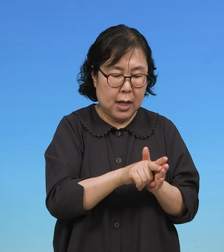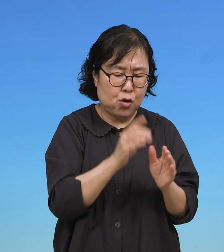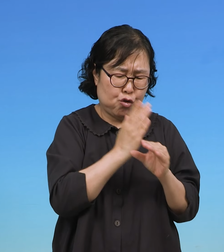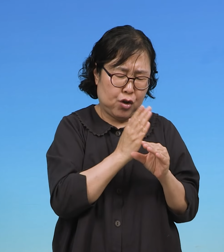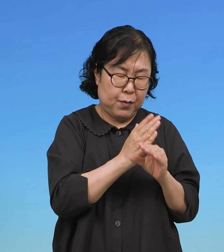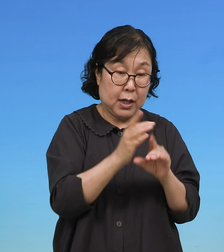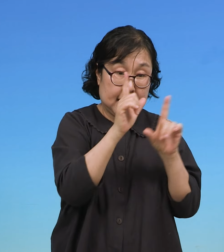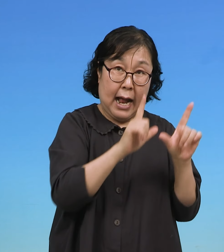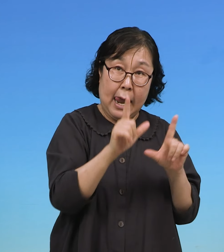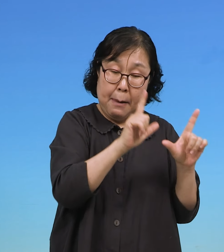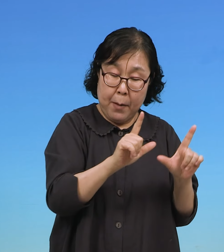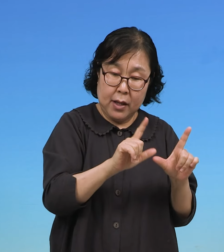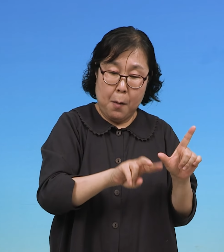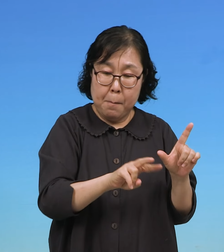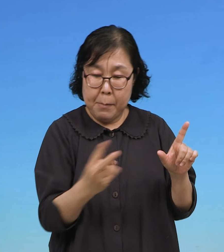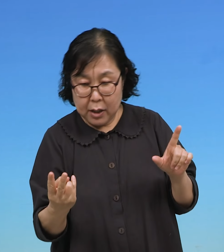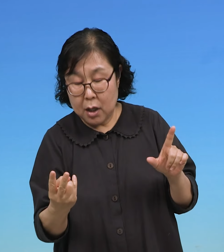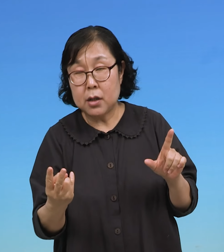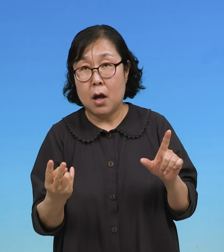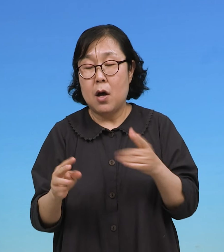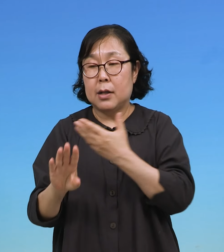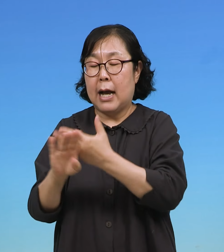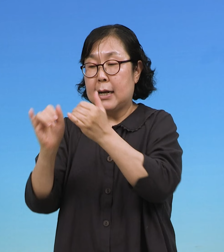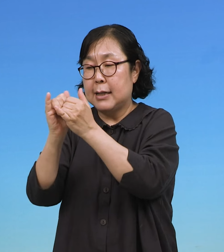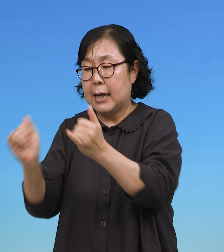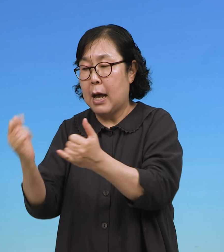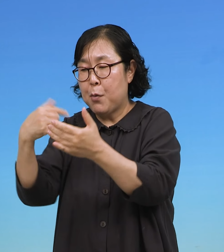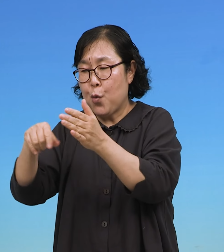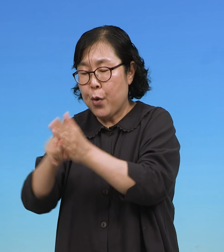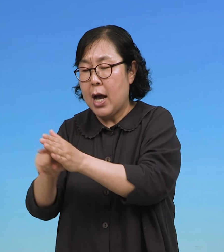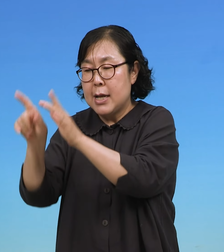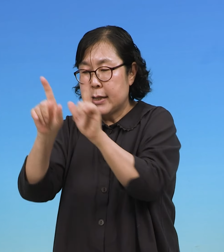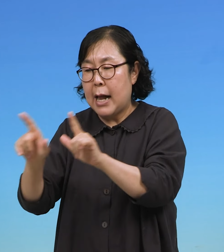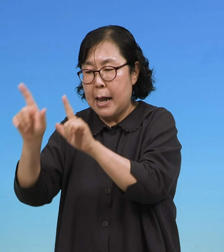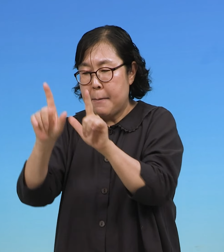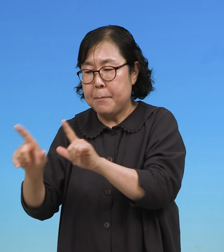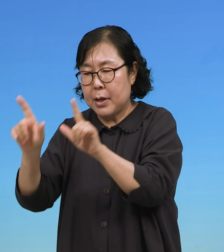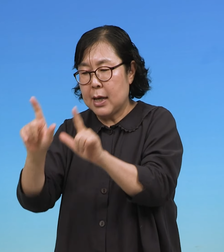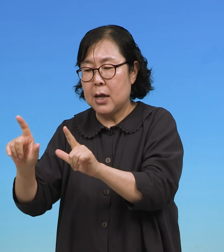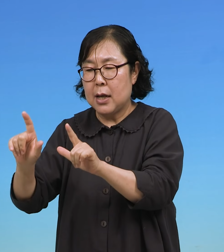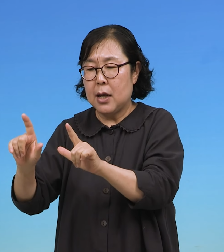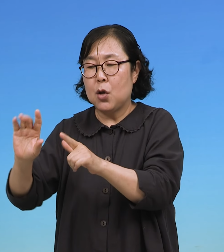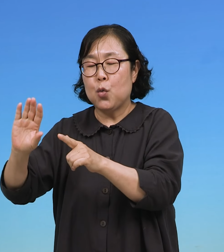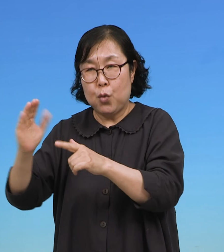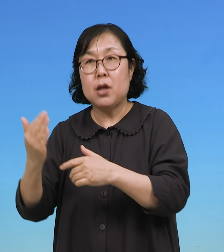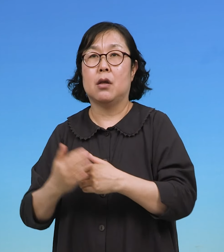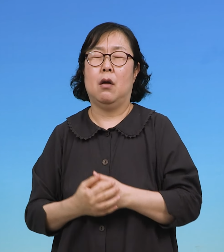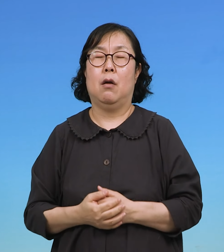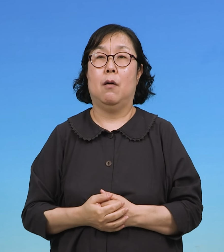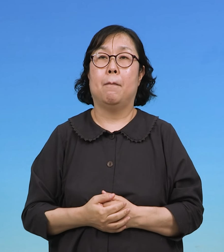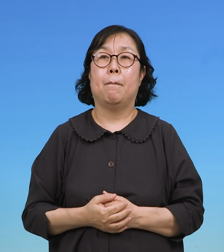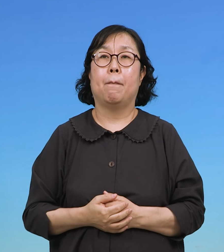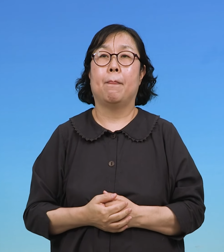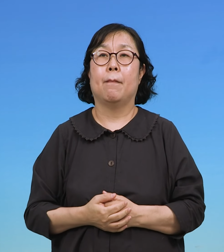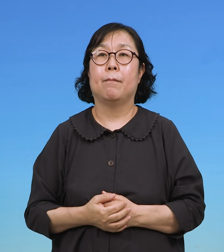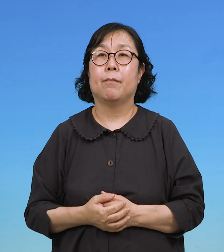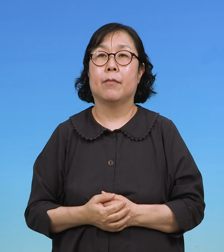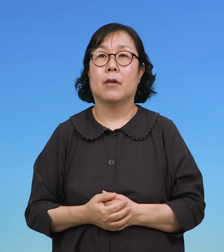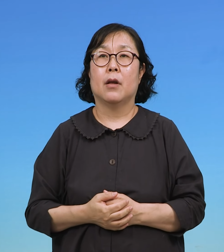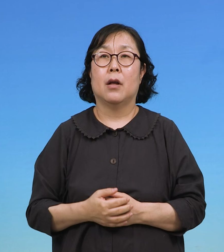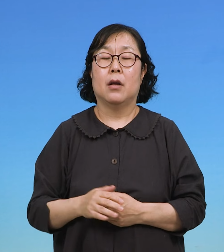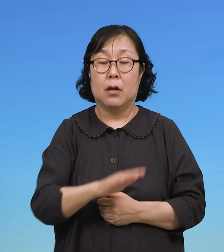삶에서 남을 위한 삶으로 지향점이 바뀌어 갔습니다. 창세기 18장에서 우리는 그것을 관찰할 수